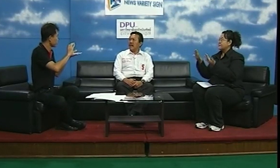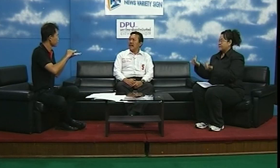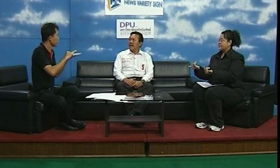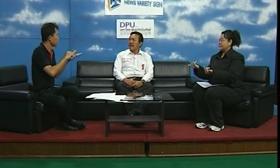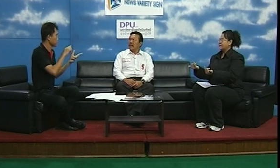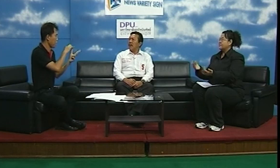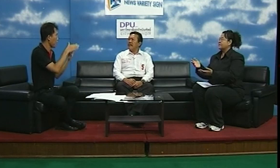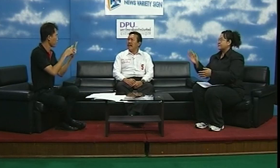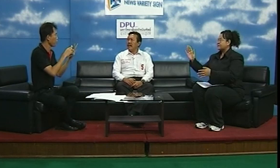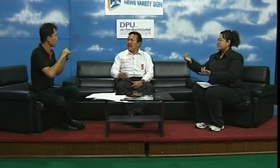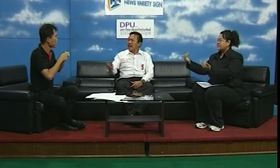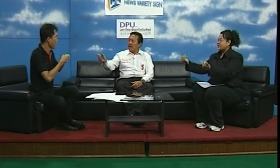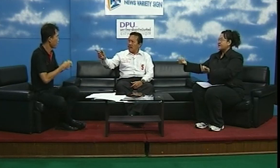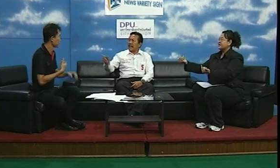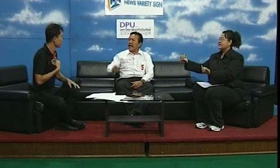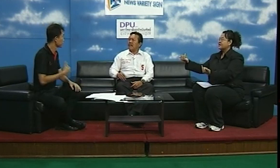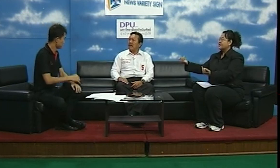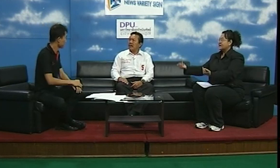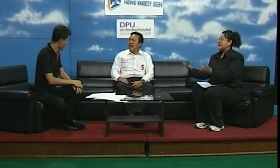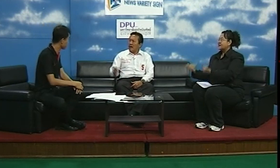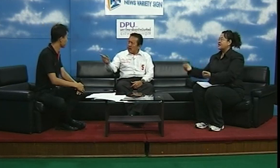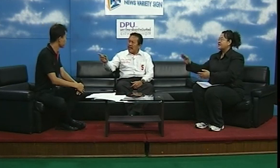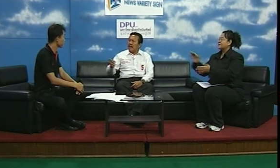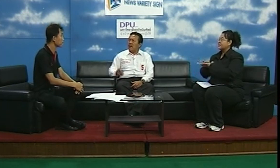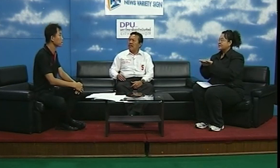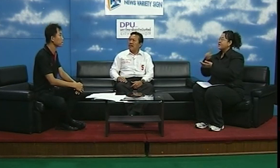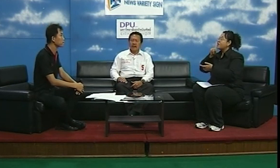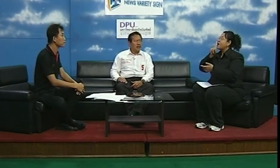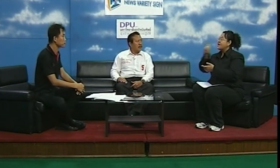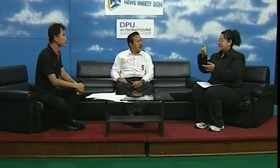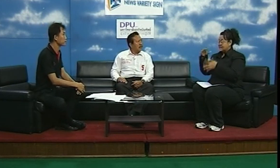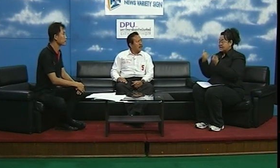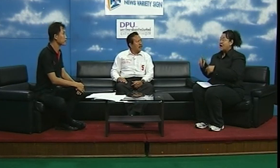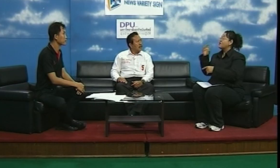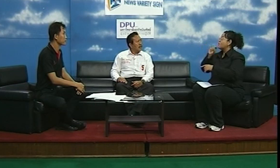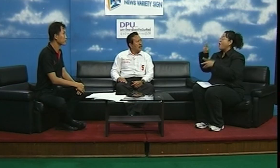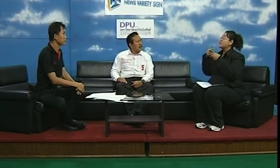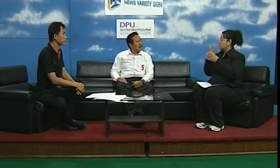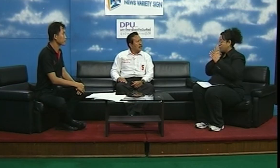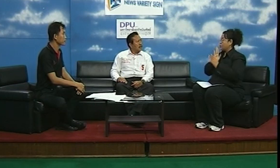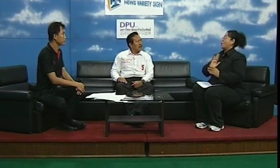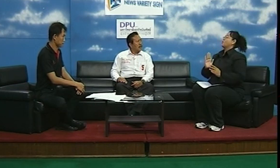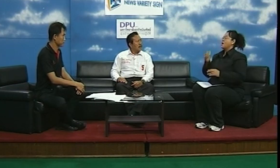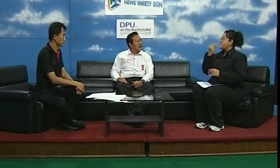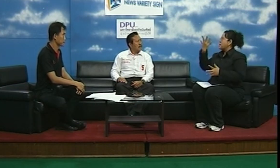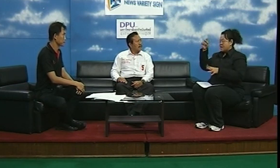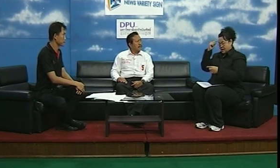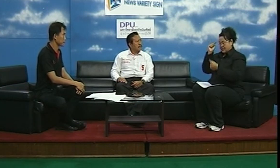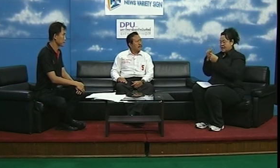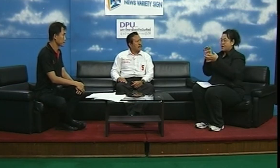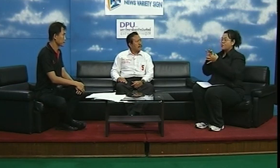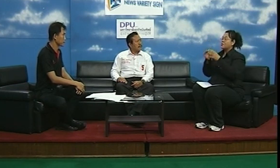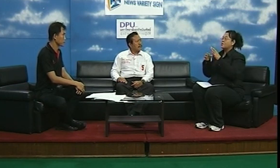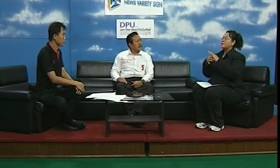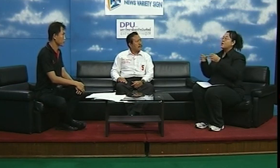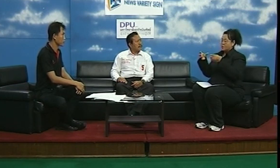าตงๆเลยนะผมไม่มี แตวผมอยากถามคุณ ให้คุณแนะนำผมบอกว่าจรๆแล้วบอกตรงไม่มี